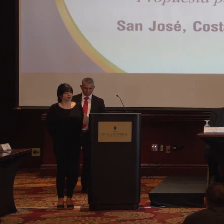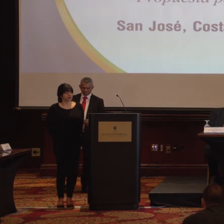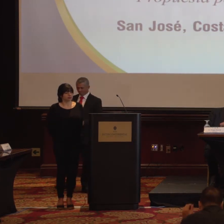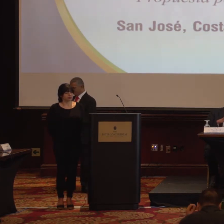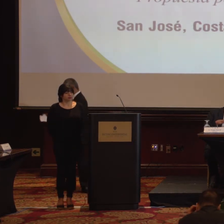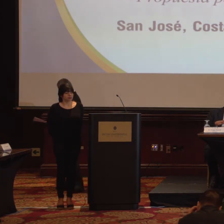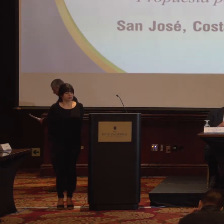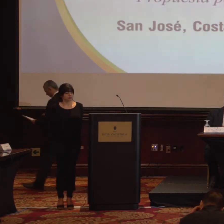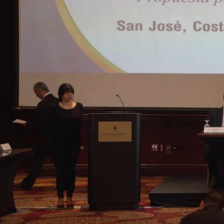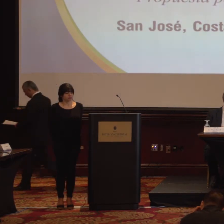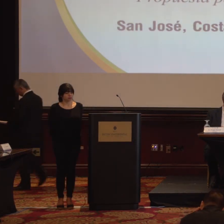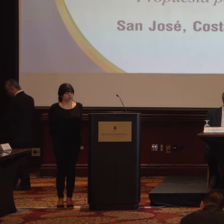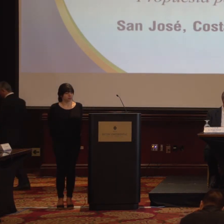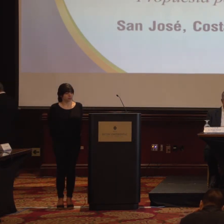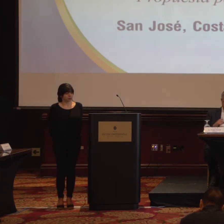oea